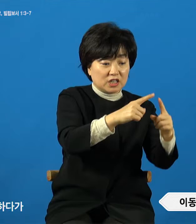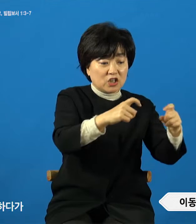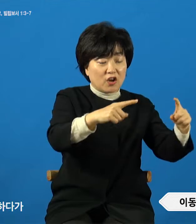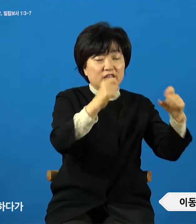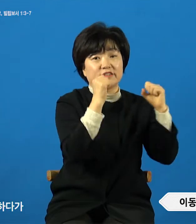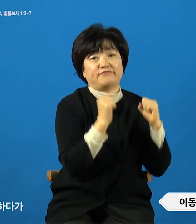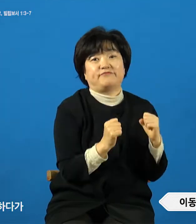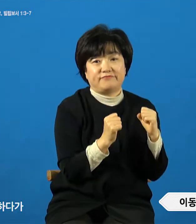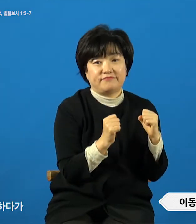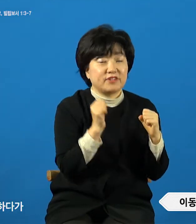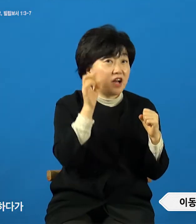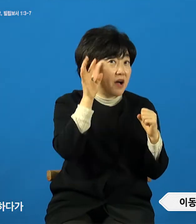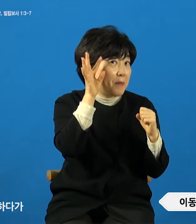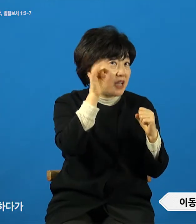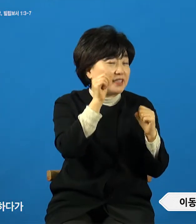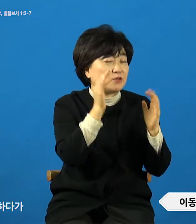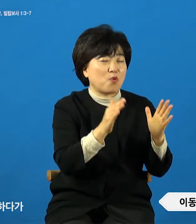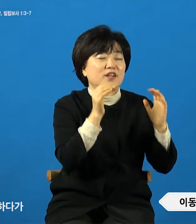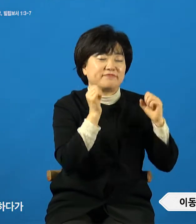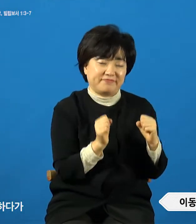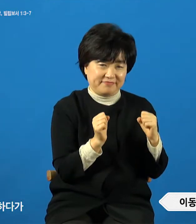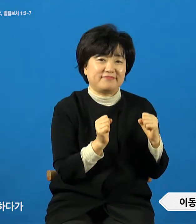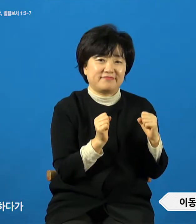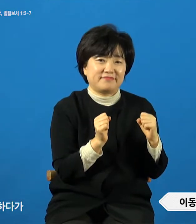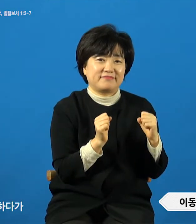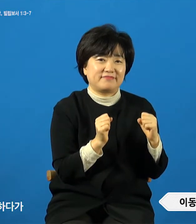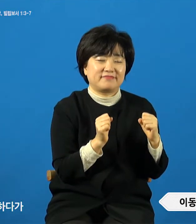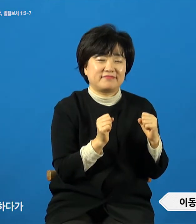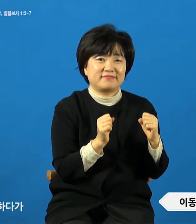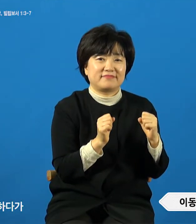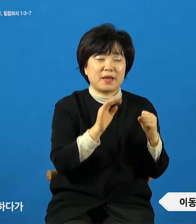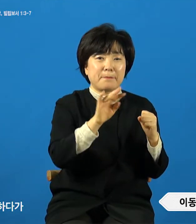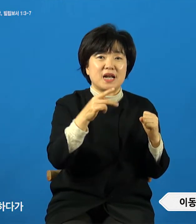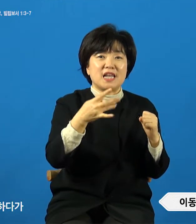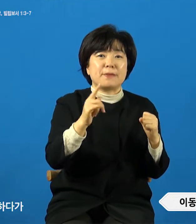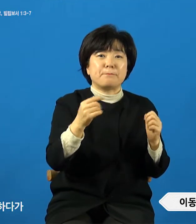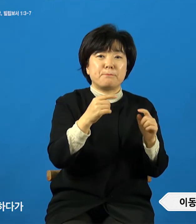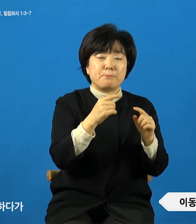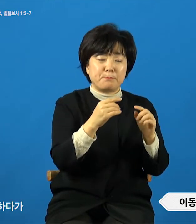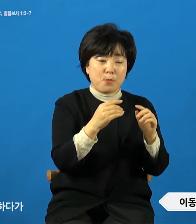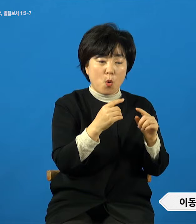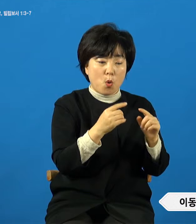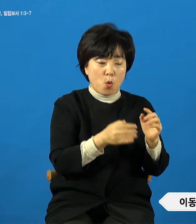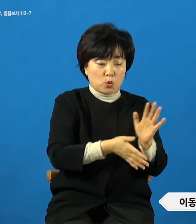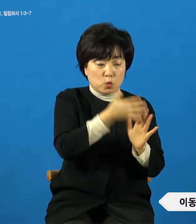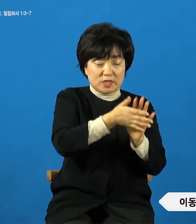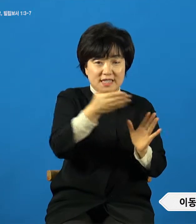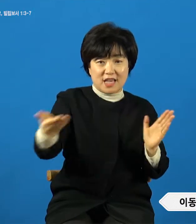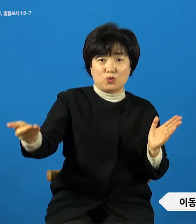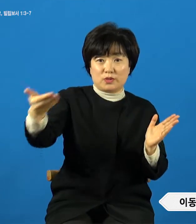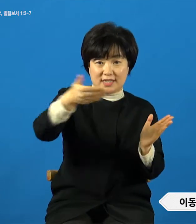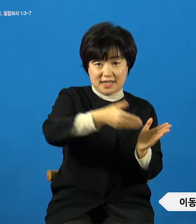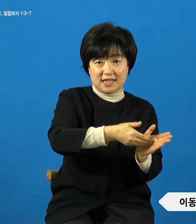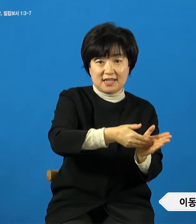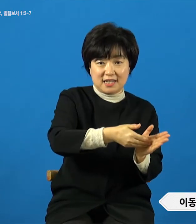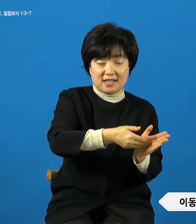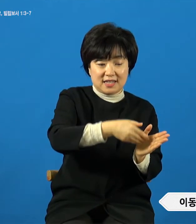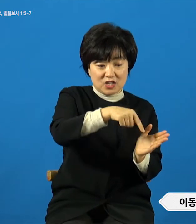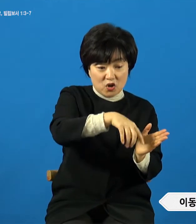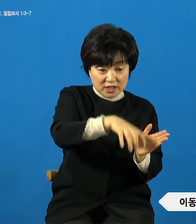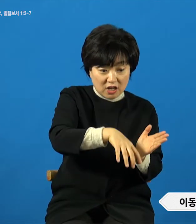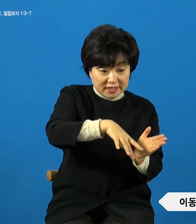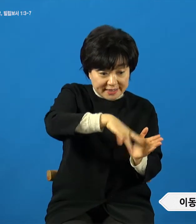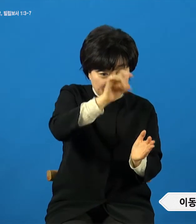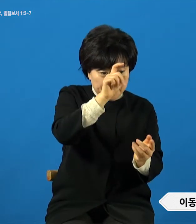유하다가 빌립보에 도착한 거예요. 자, 14절에 보면 여기서 바울이 처음으로